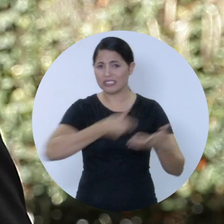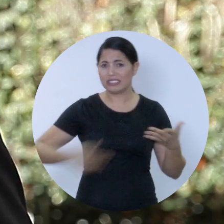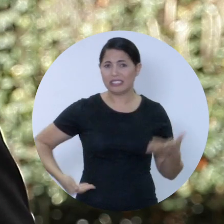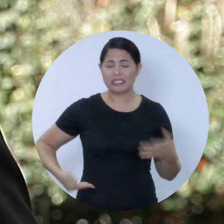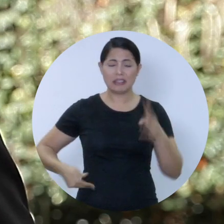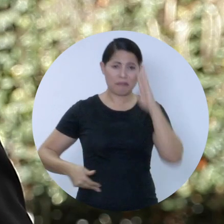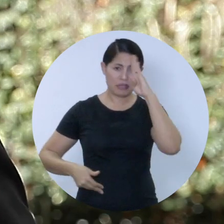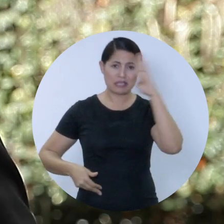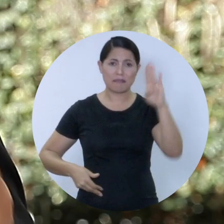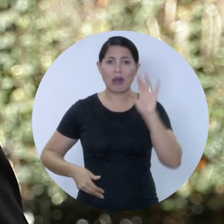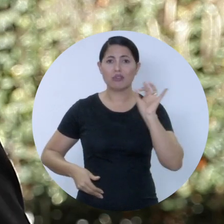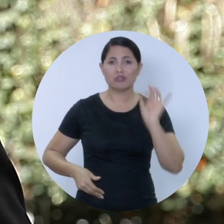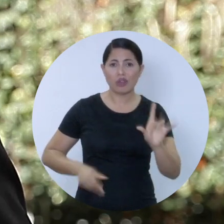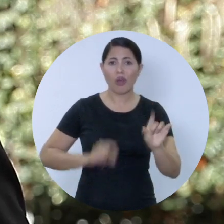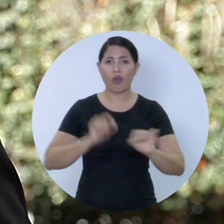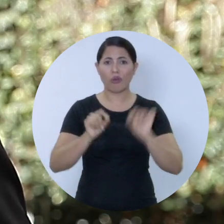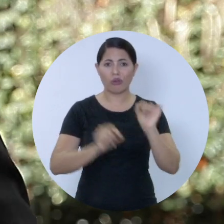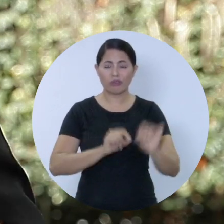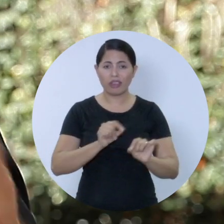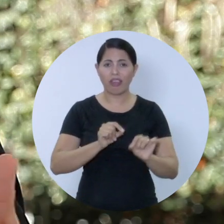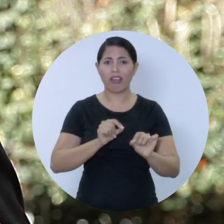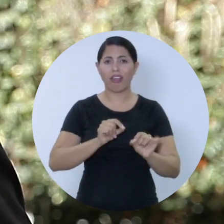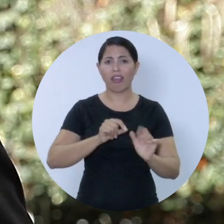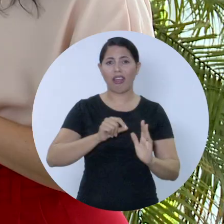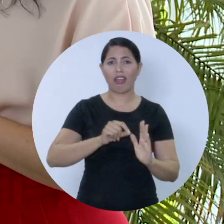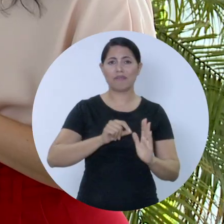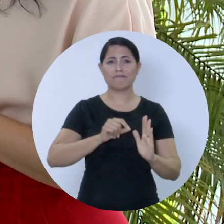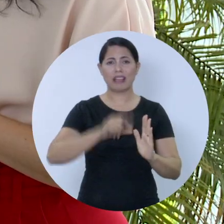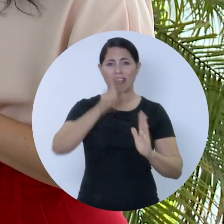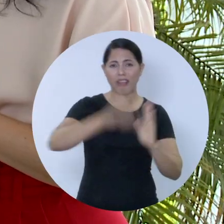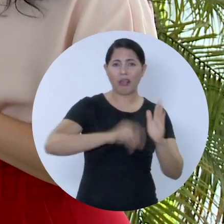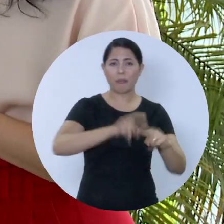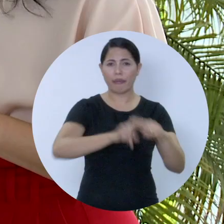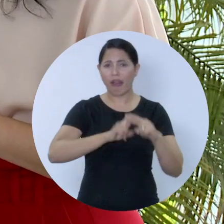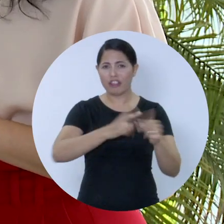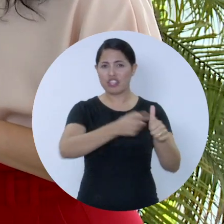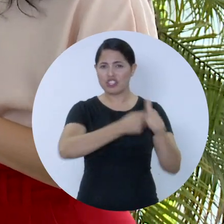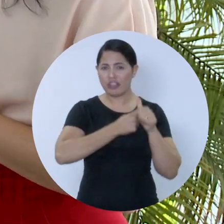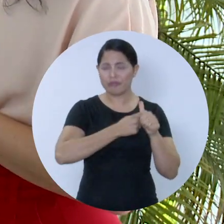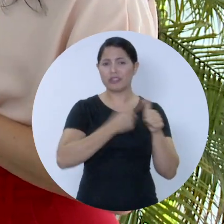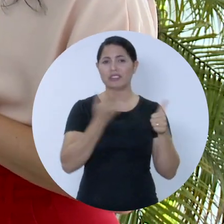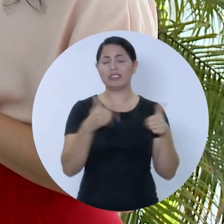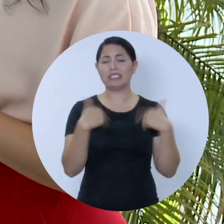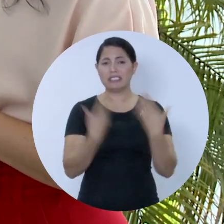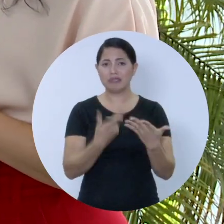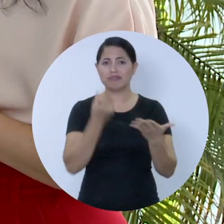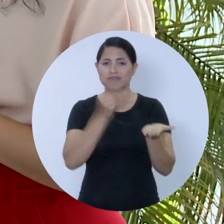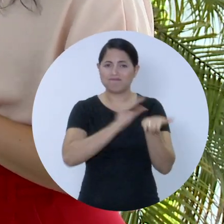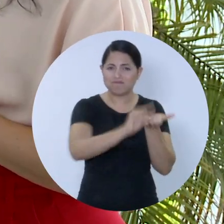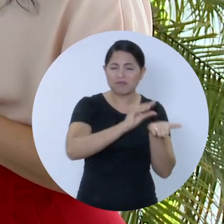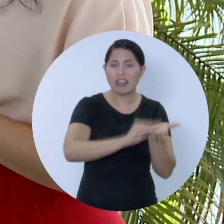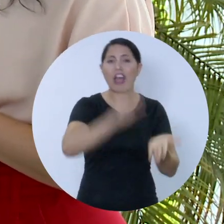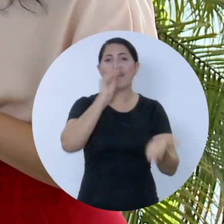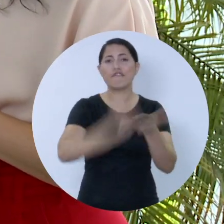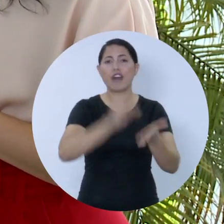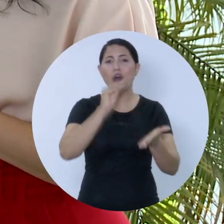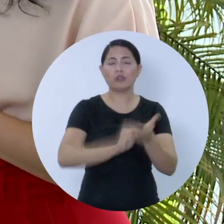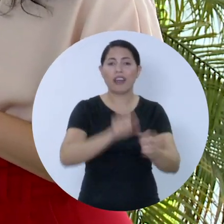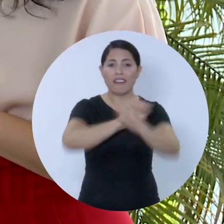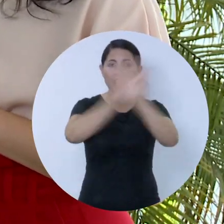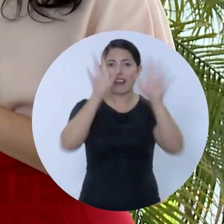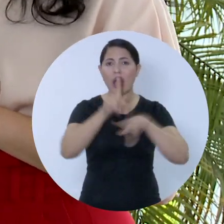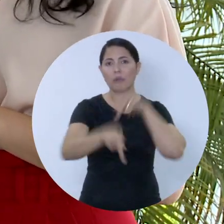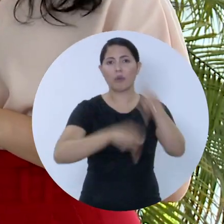política que acaba priorizando muito a questão dos encargos da dívida. Isso compromete muito o nosso orçamento.